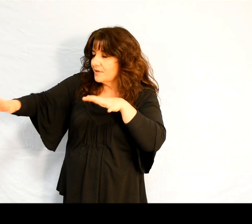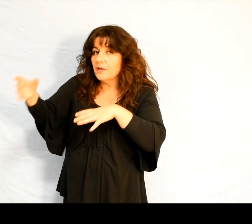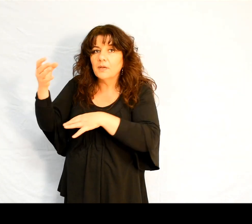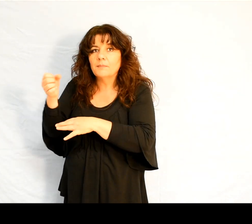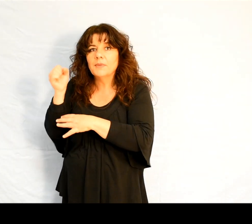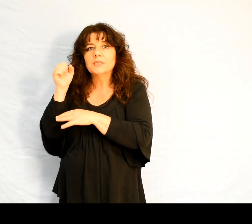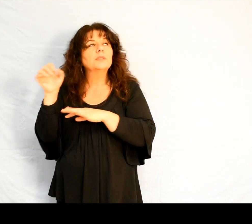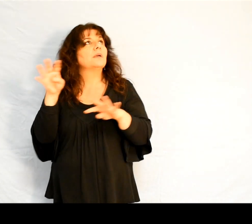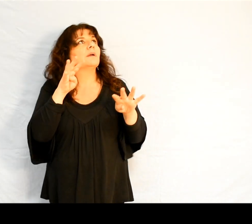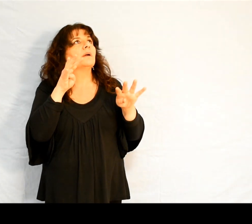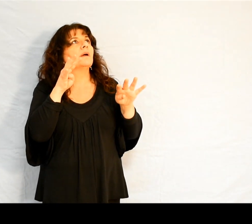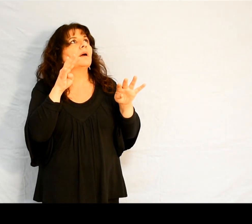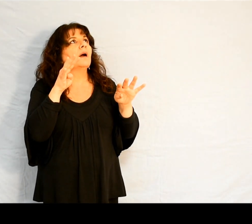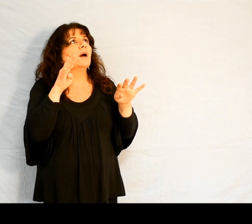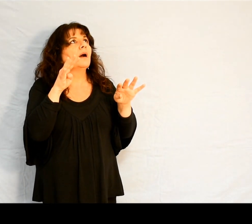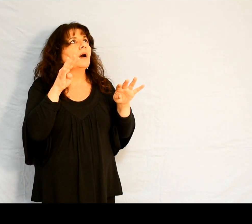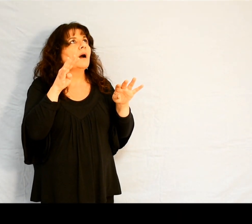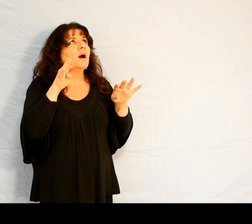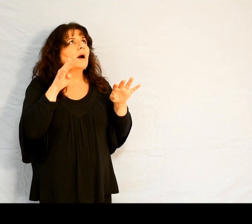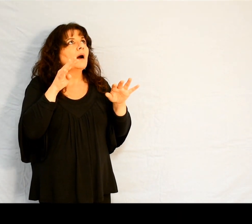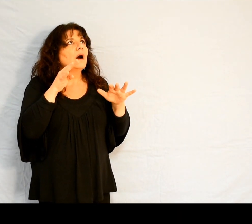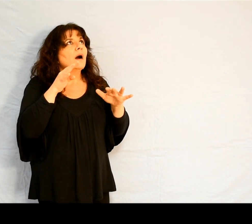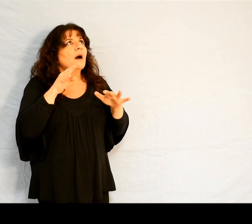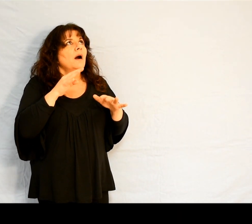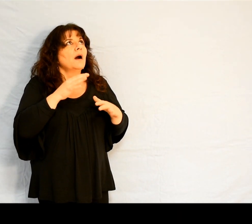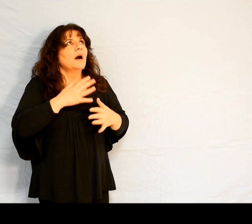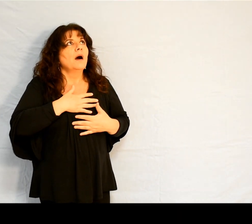Ils furent saisis d'une grande crainte.